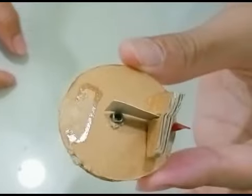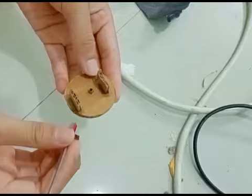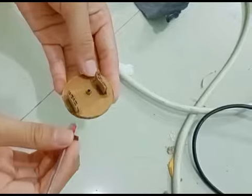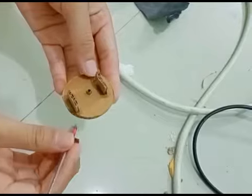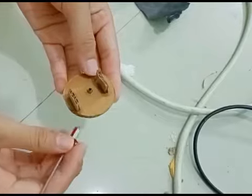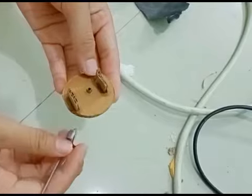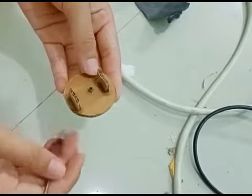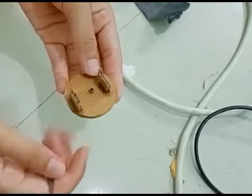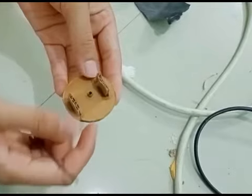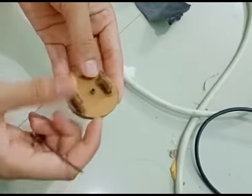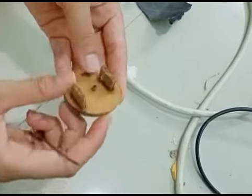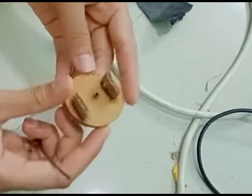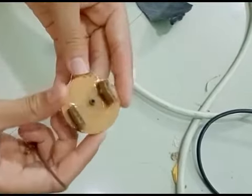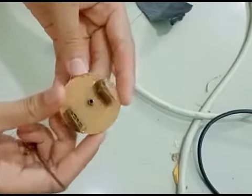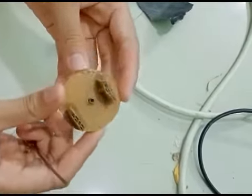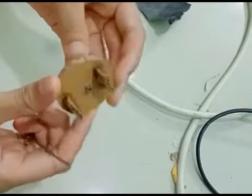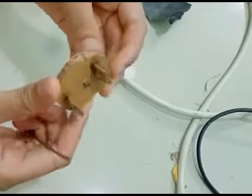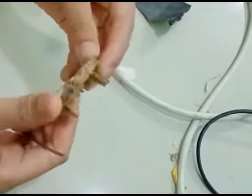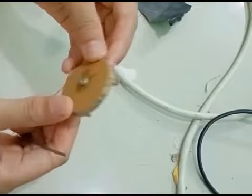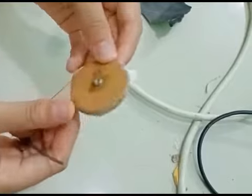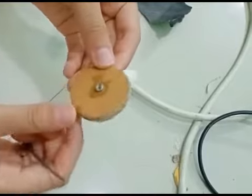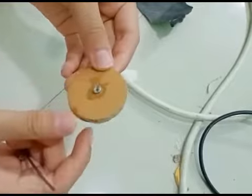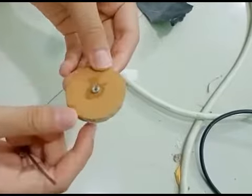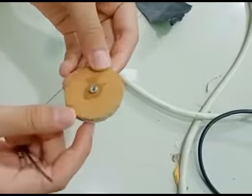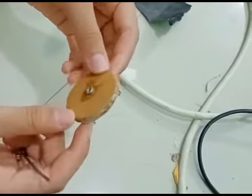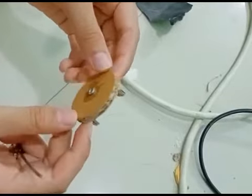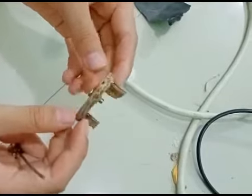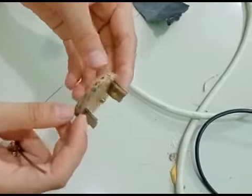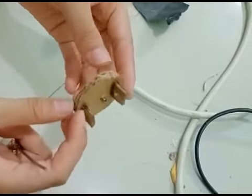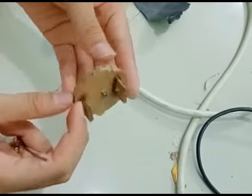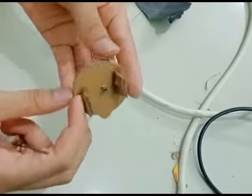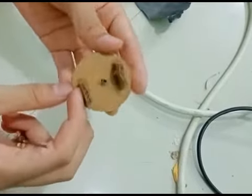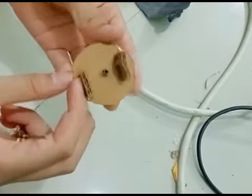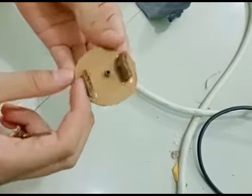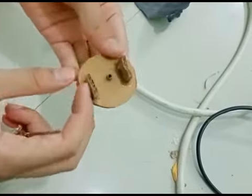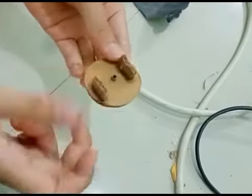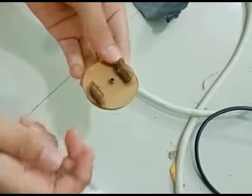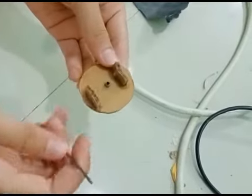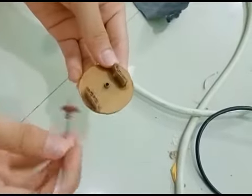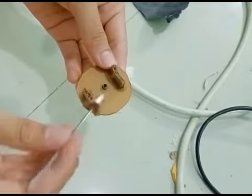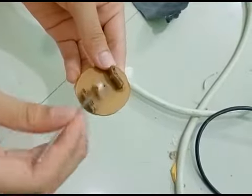Okay, untuk part yang ni kita gunakan bicycle spoke untuk shaft motor DC kita.